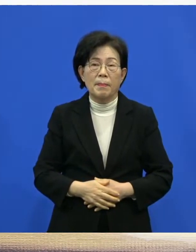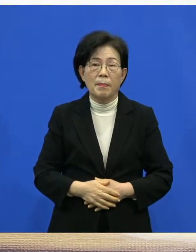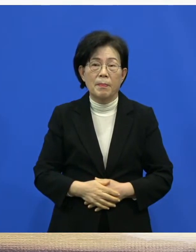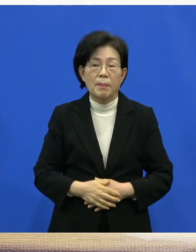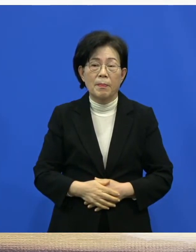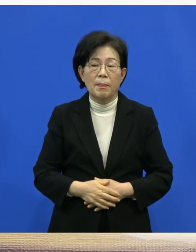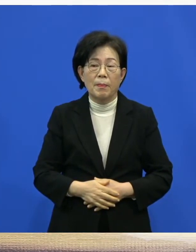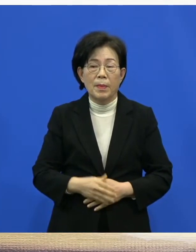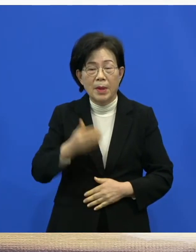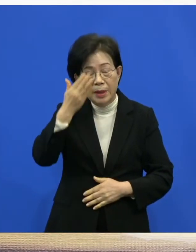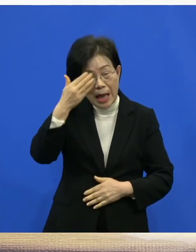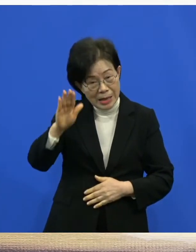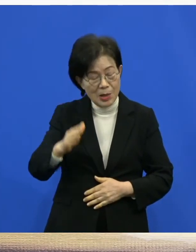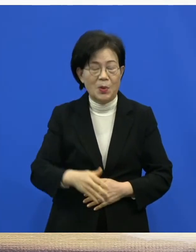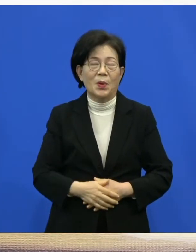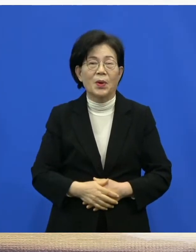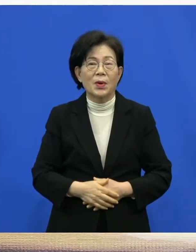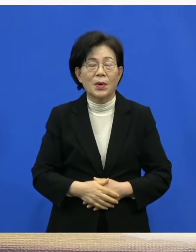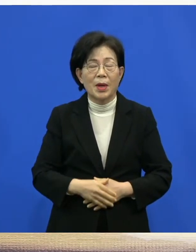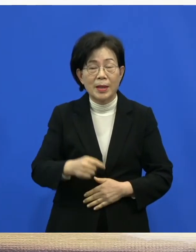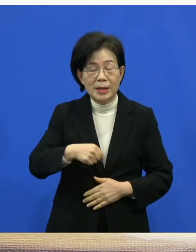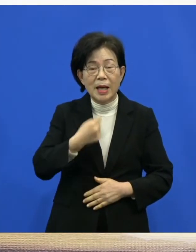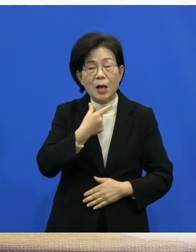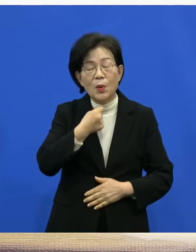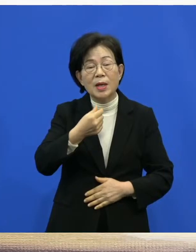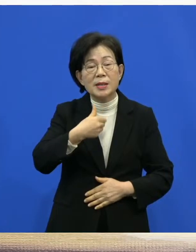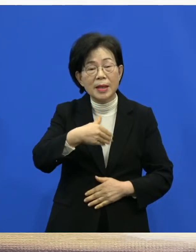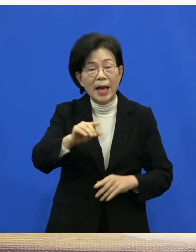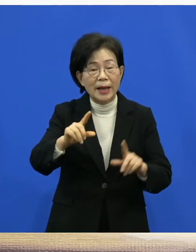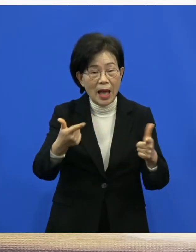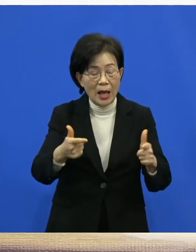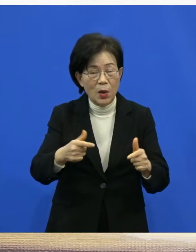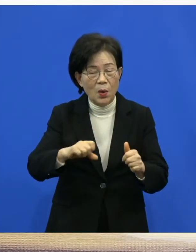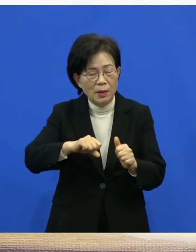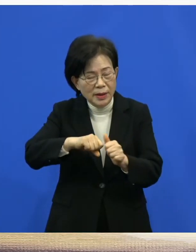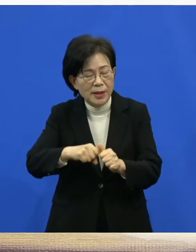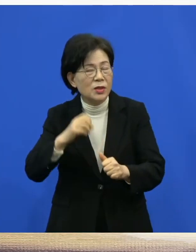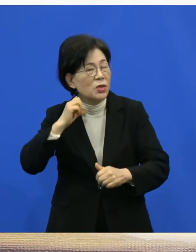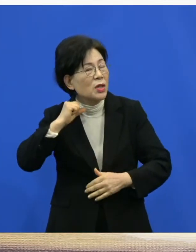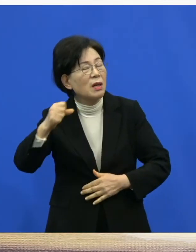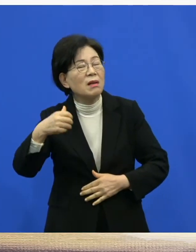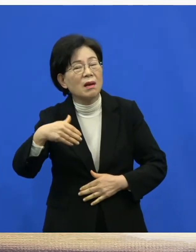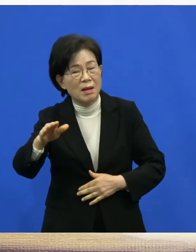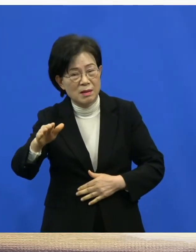근데 이게 자원하의 이민관계 아닙니다. 강제 이주입니다.